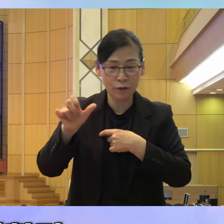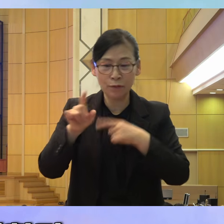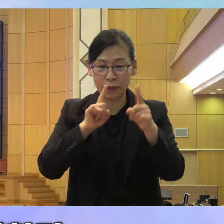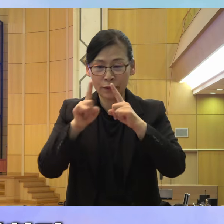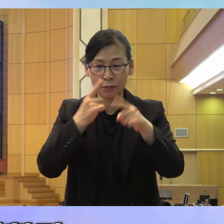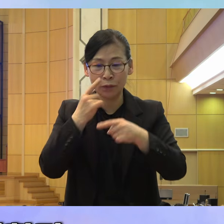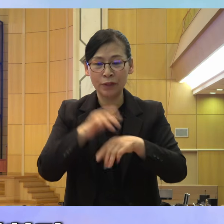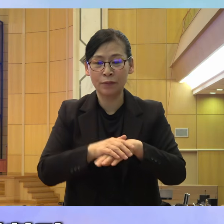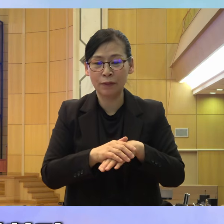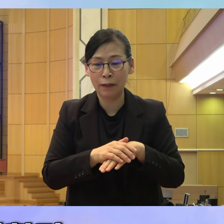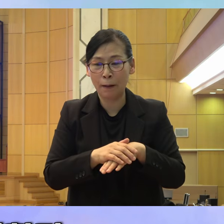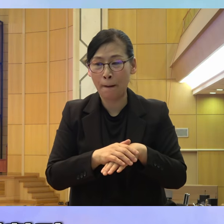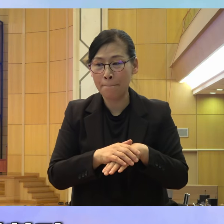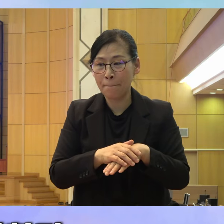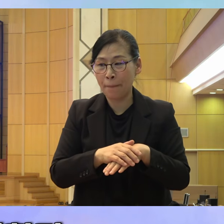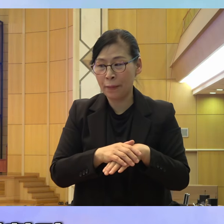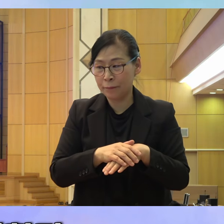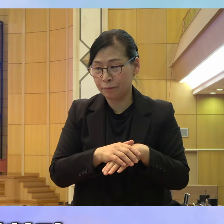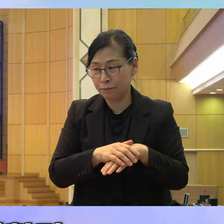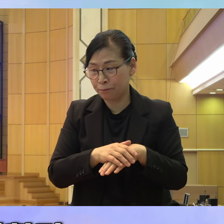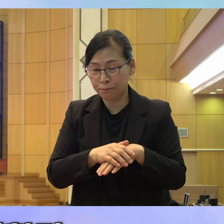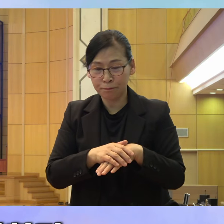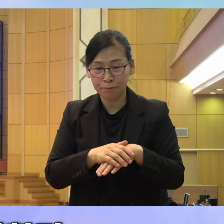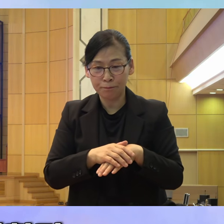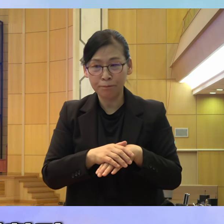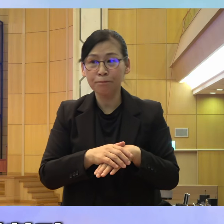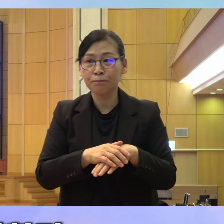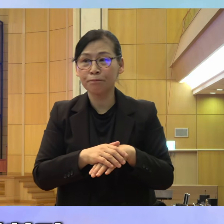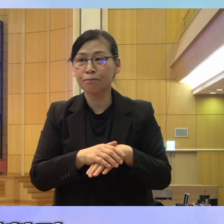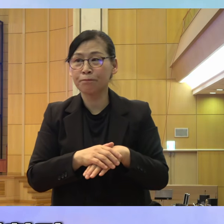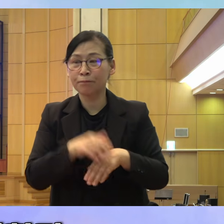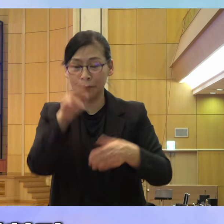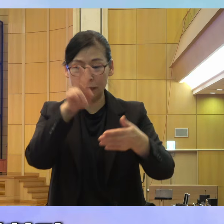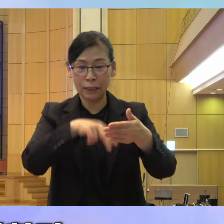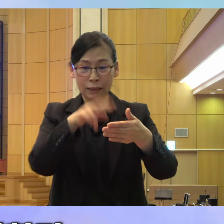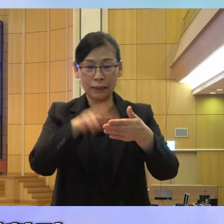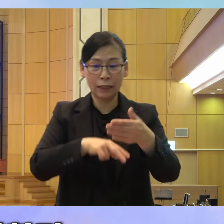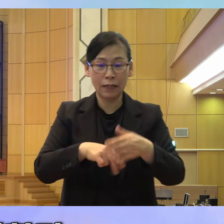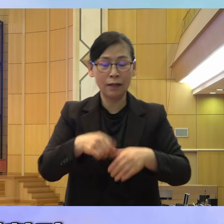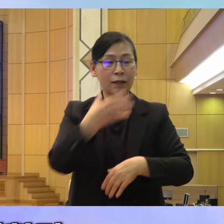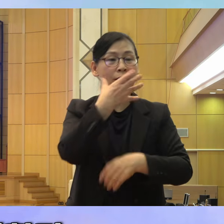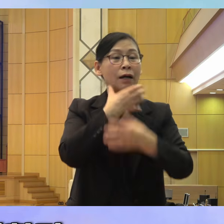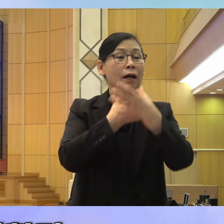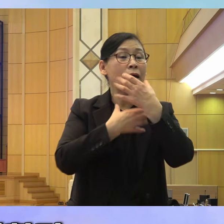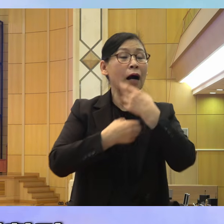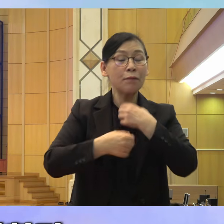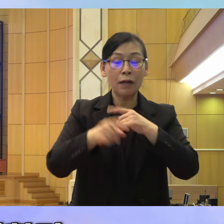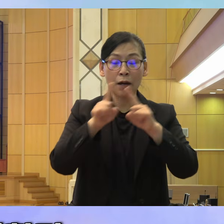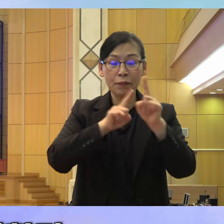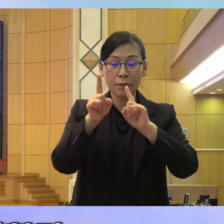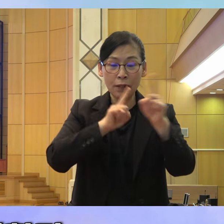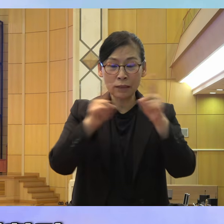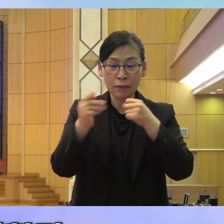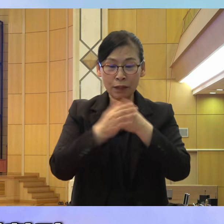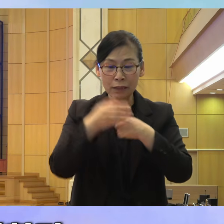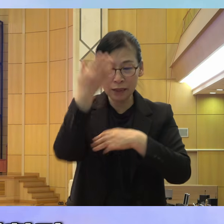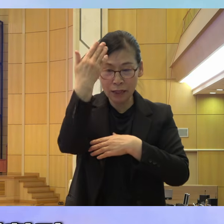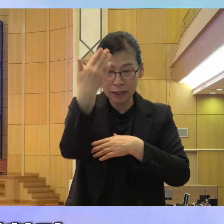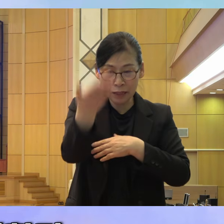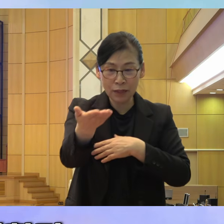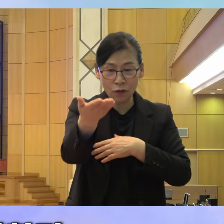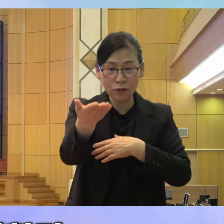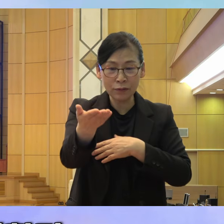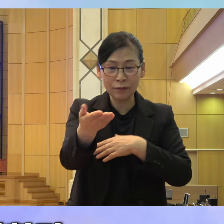25절 말씀을 다 함께 합독하겠습니다. 시작. 아브라함이